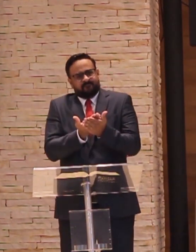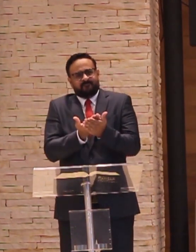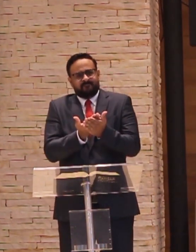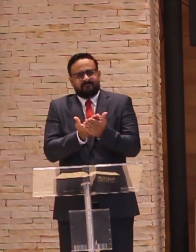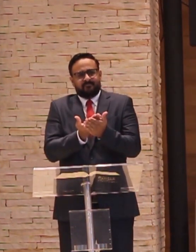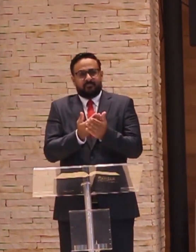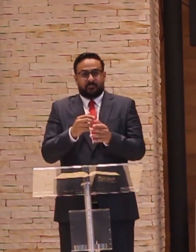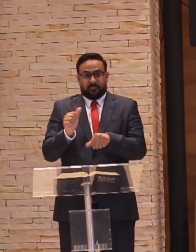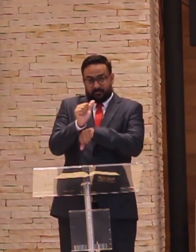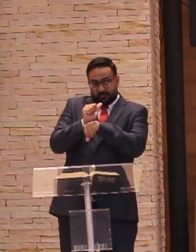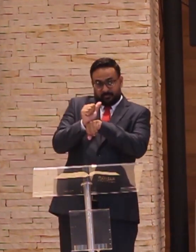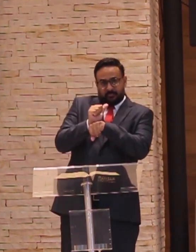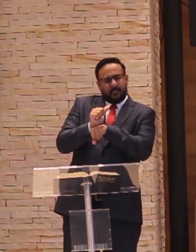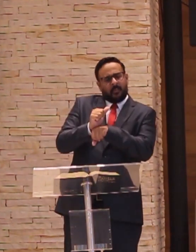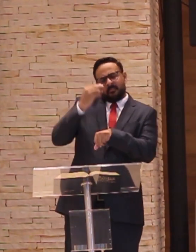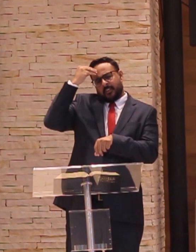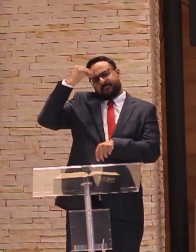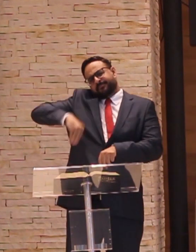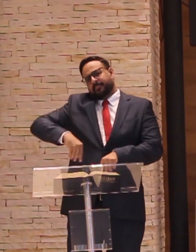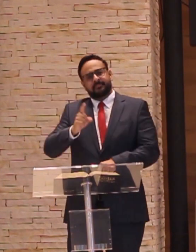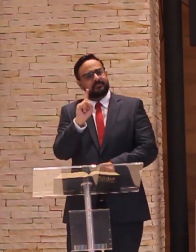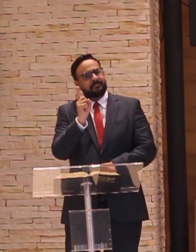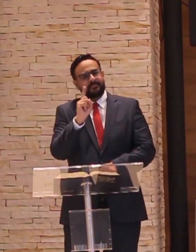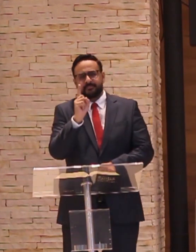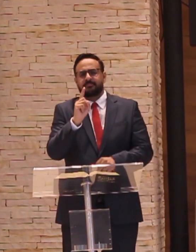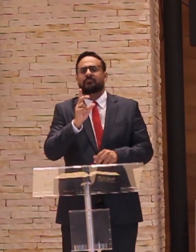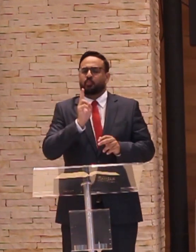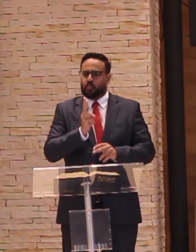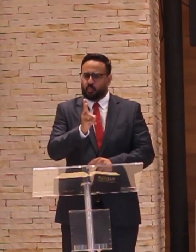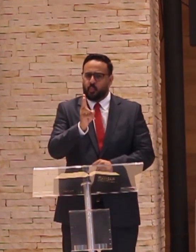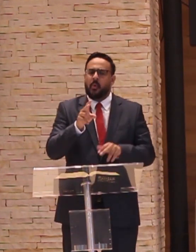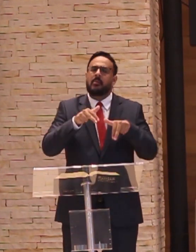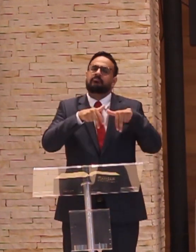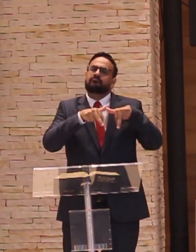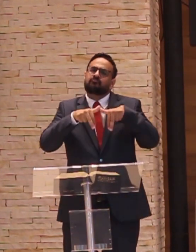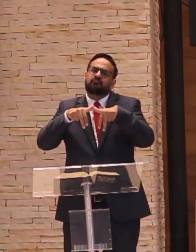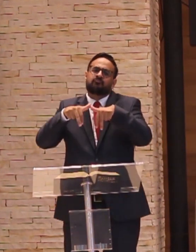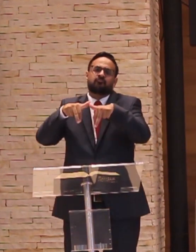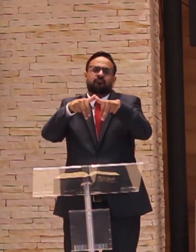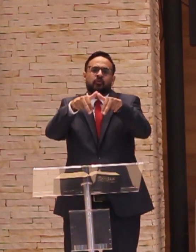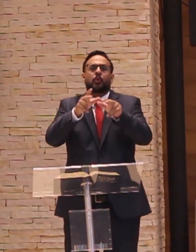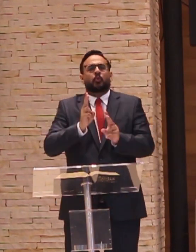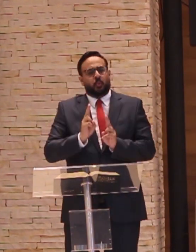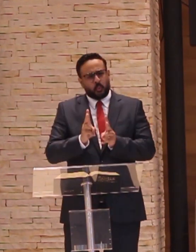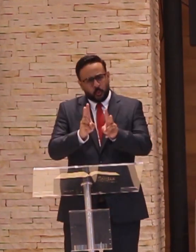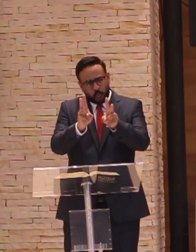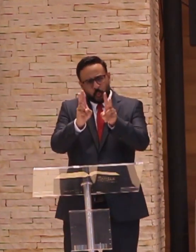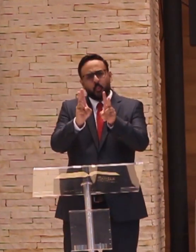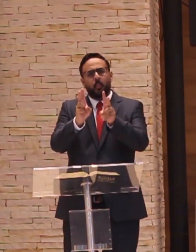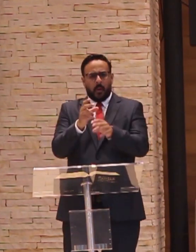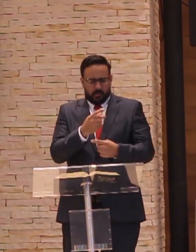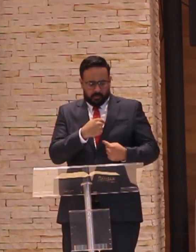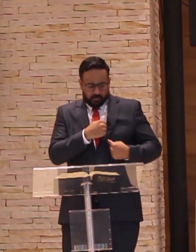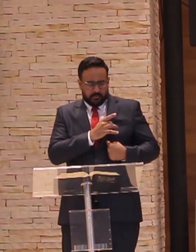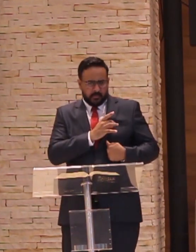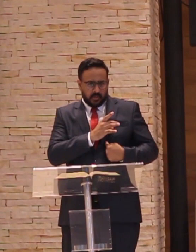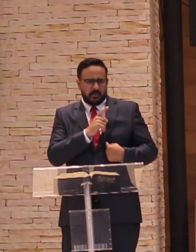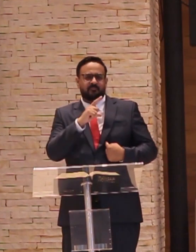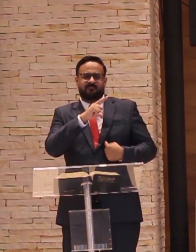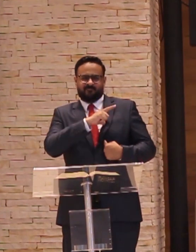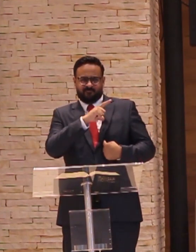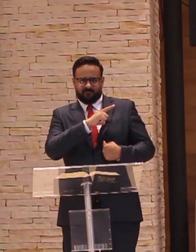e ele confiava de que Deus daria a solução. Por isso, Abraão não desistiu e continuou